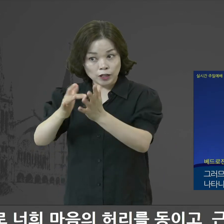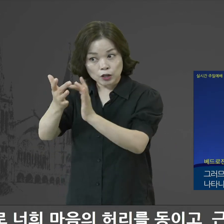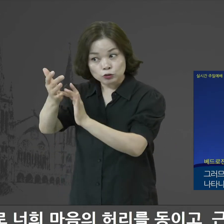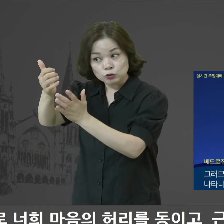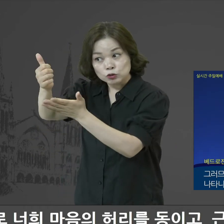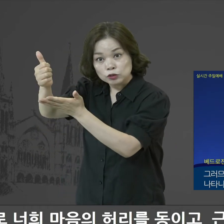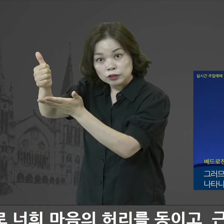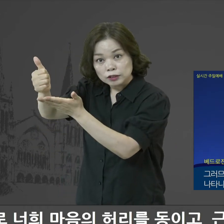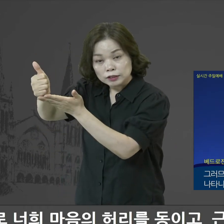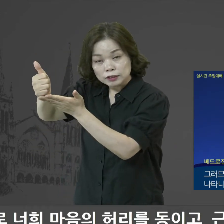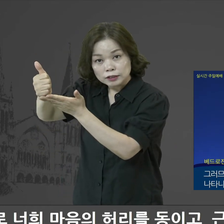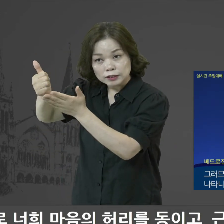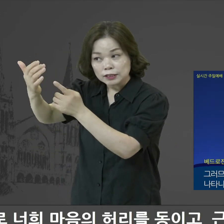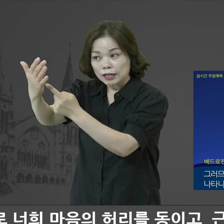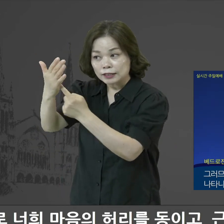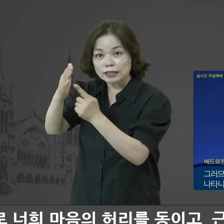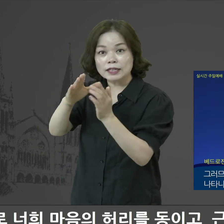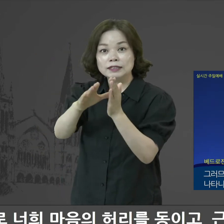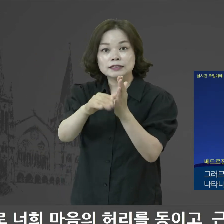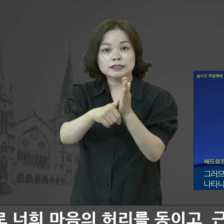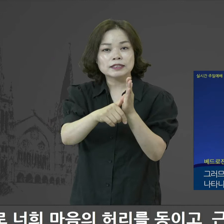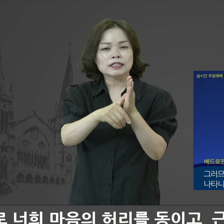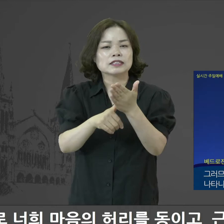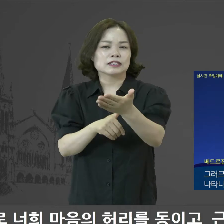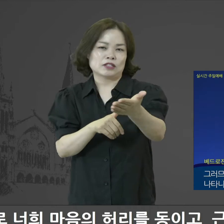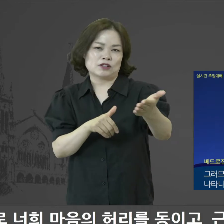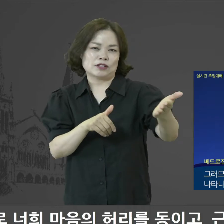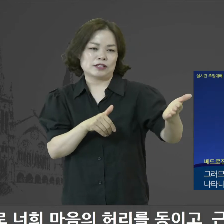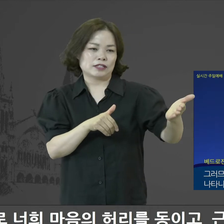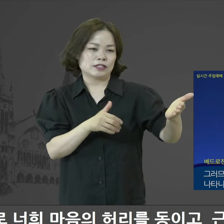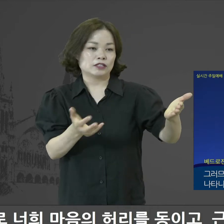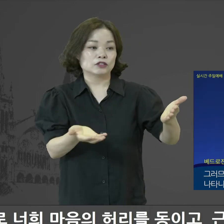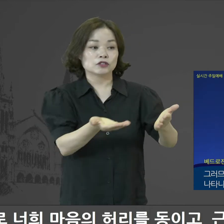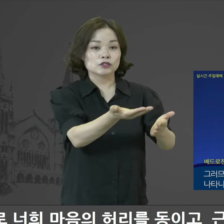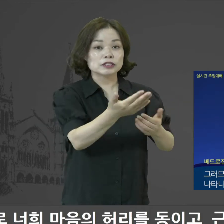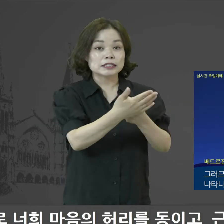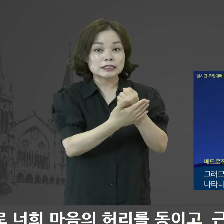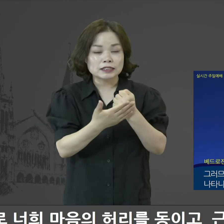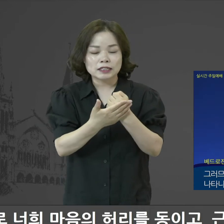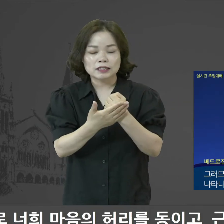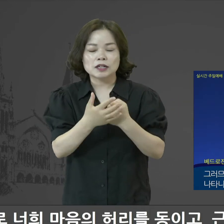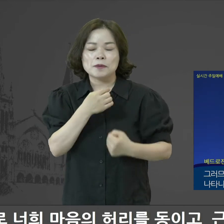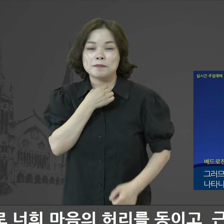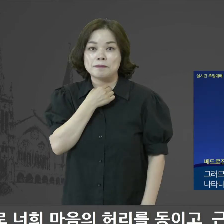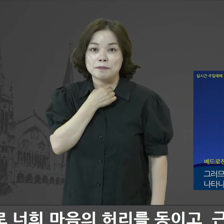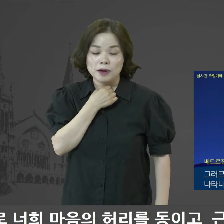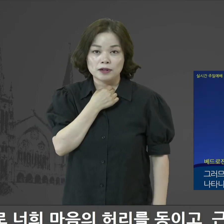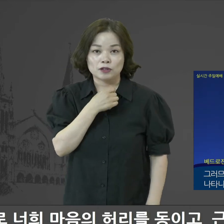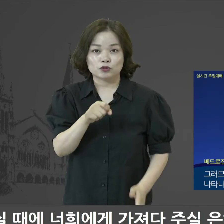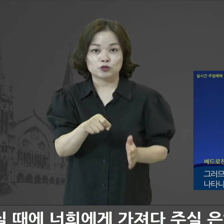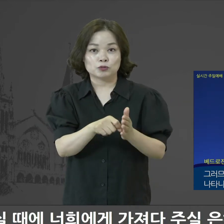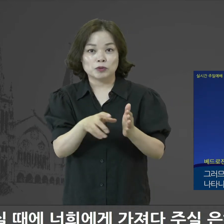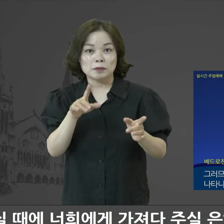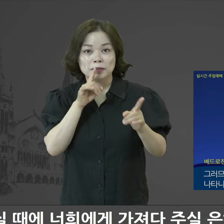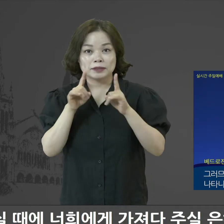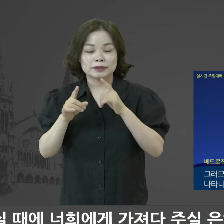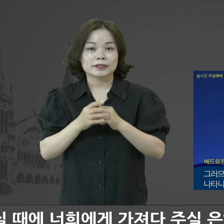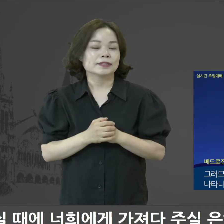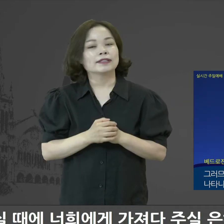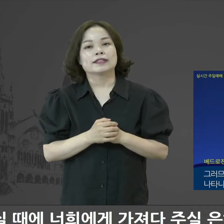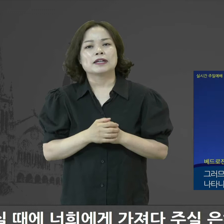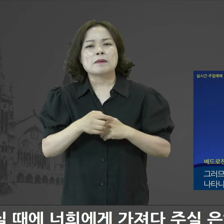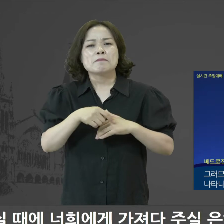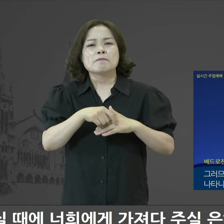그리스도께서 나타나실 때까지, 그래서 때에 너희에게 가져다 주실 은혜를 온전히 바랄지어다. 이 유명한 구절입니다.